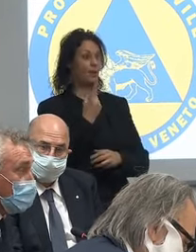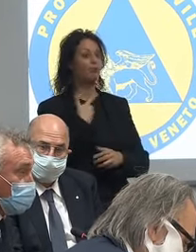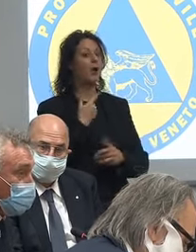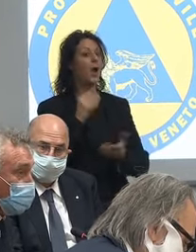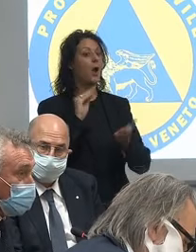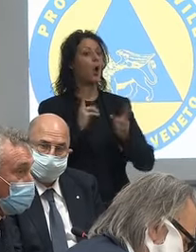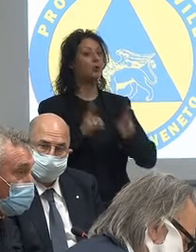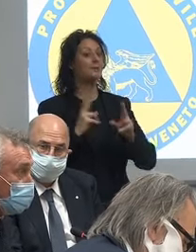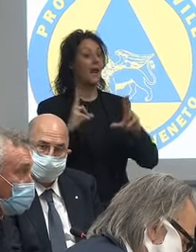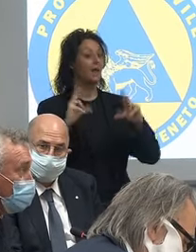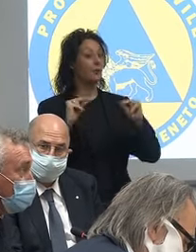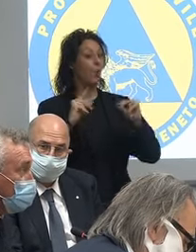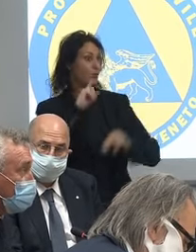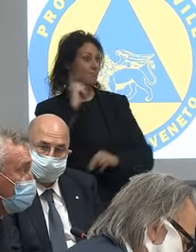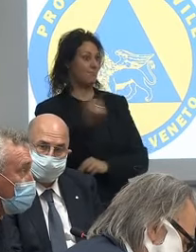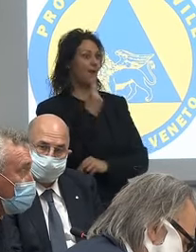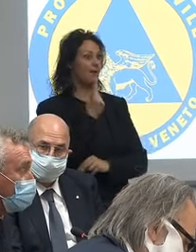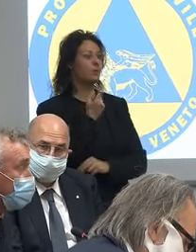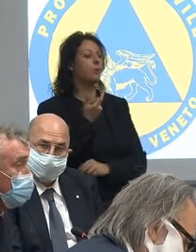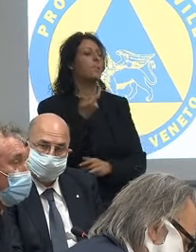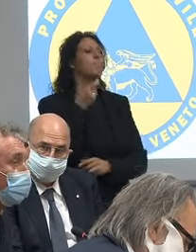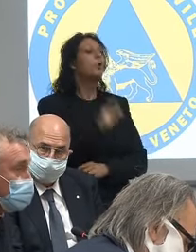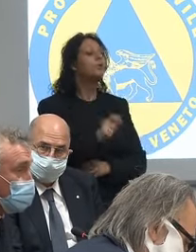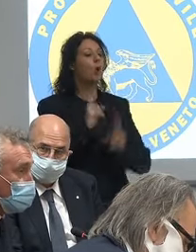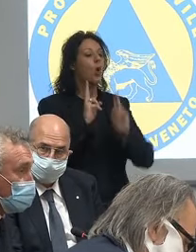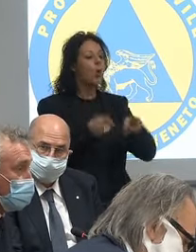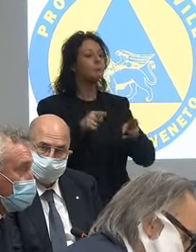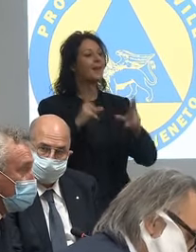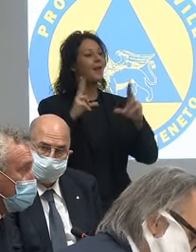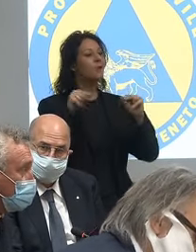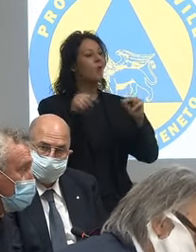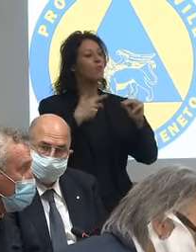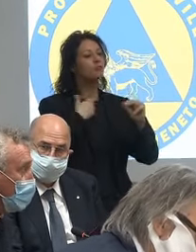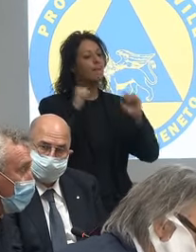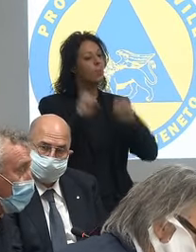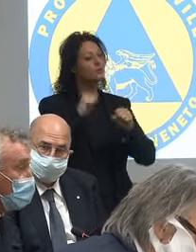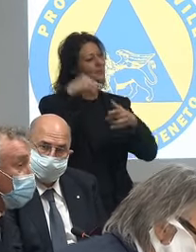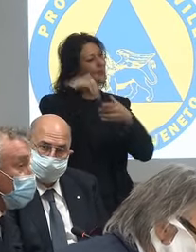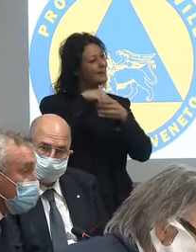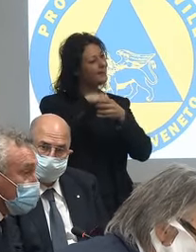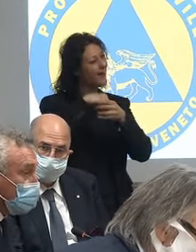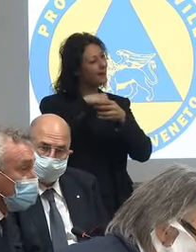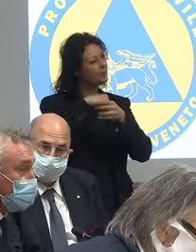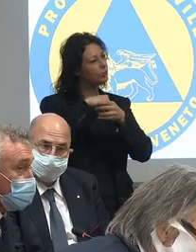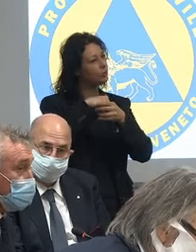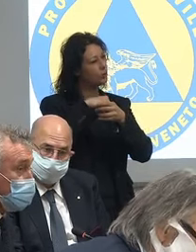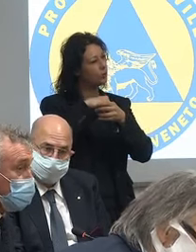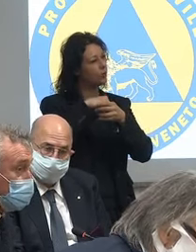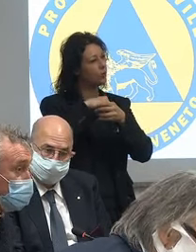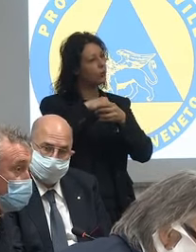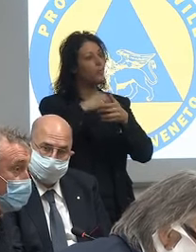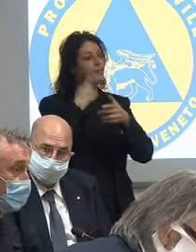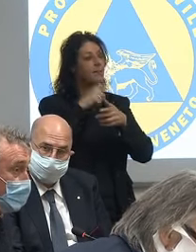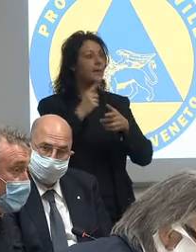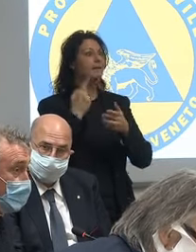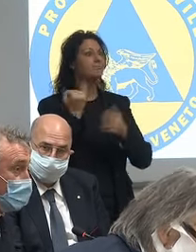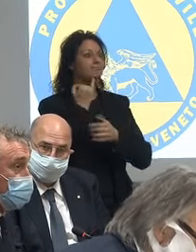perché comunque ha delle possibilità logistiche, impiantistiche, e di facilitazione